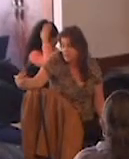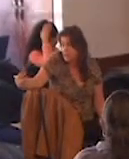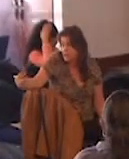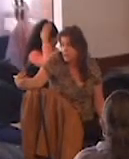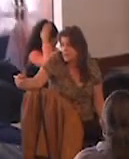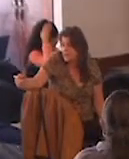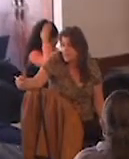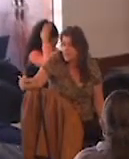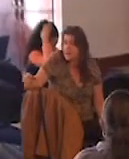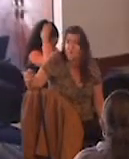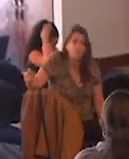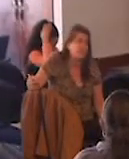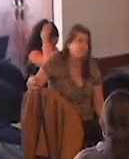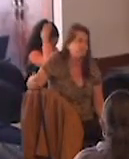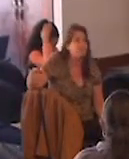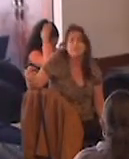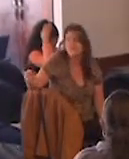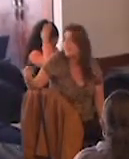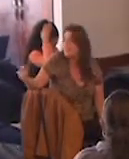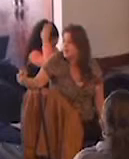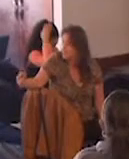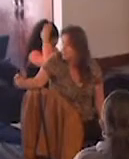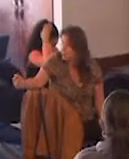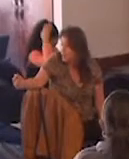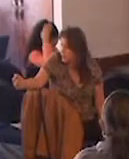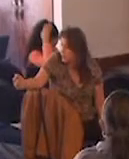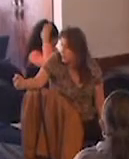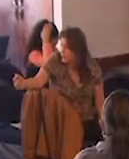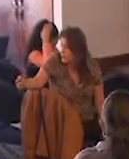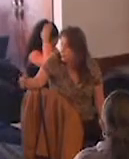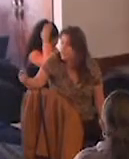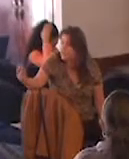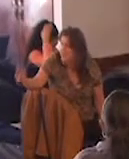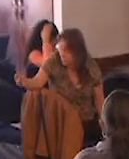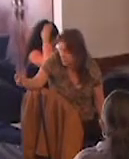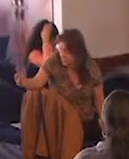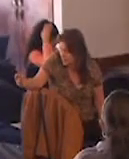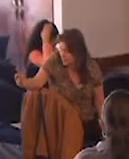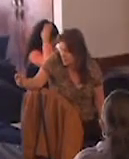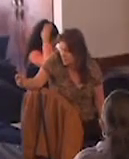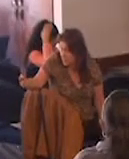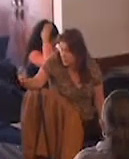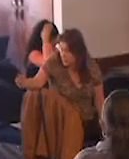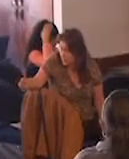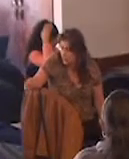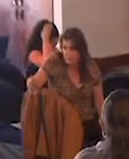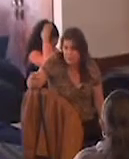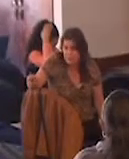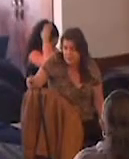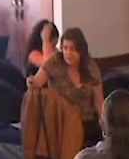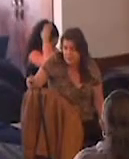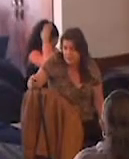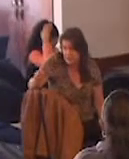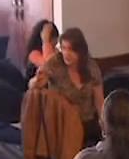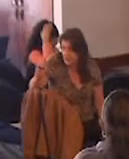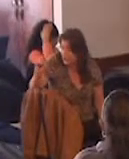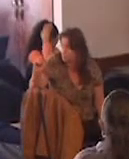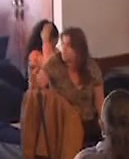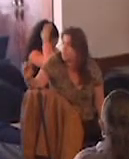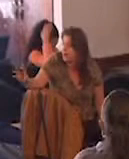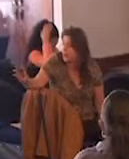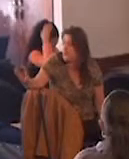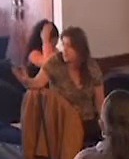chicos, solamente chicos especiales, y no tienen un sistema alternativo de comunicación. Entonces, ¿qué hacen? Y son